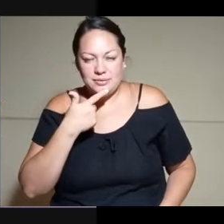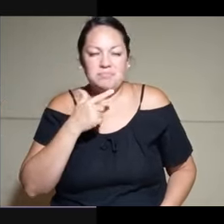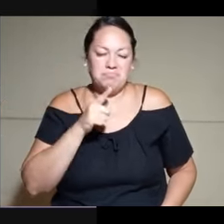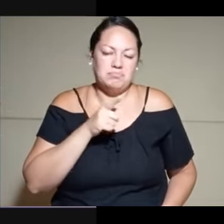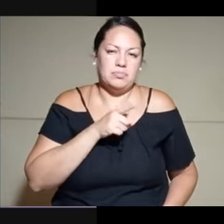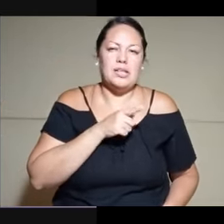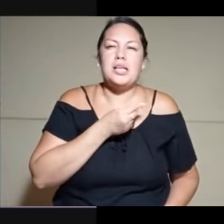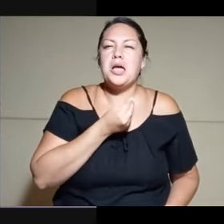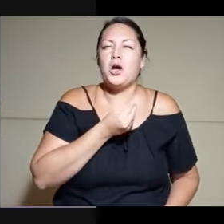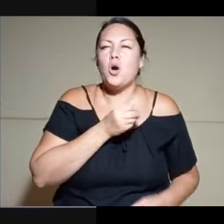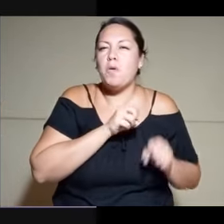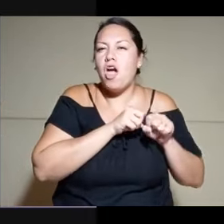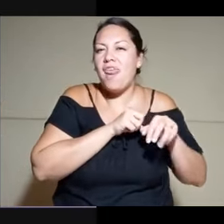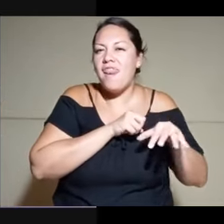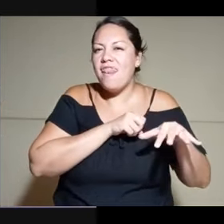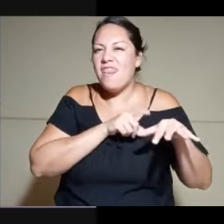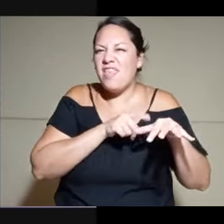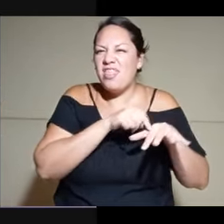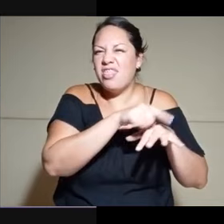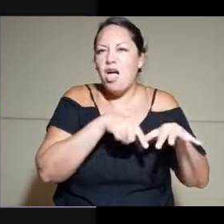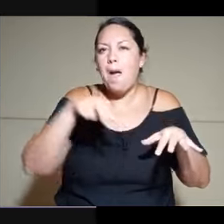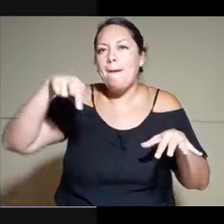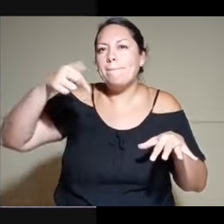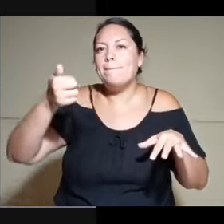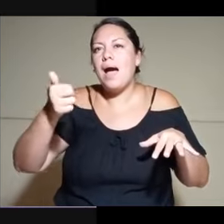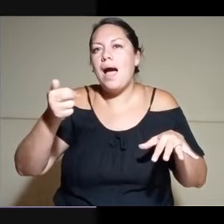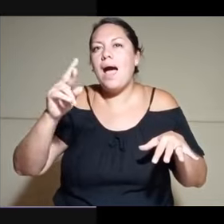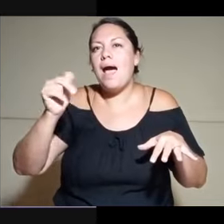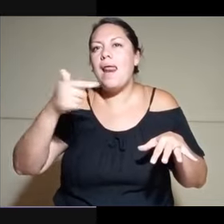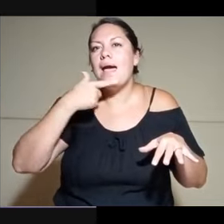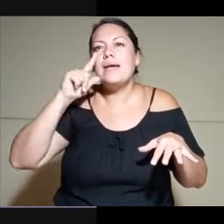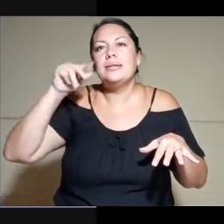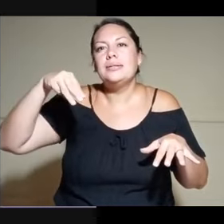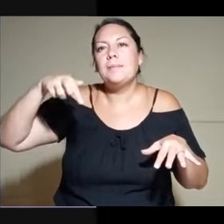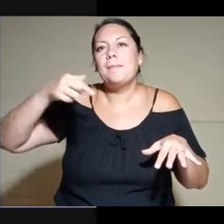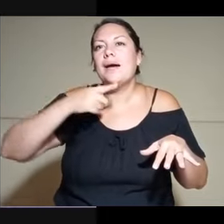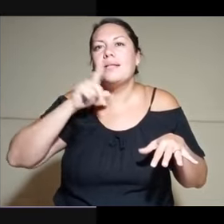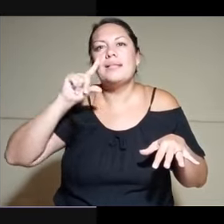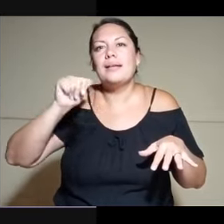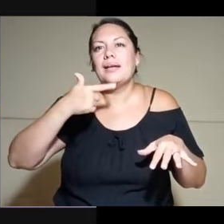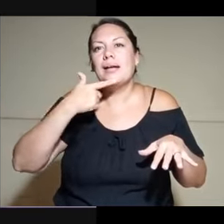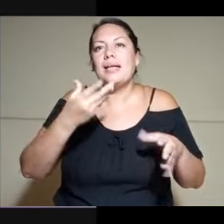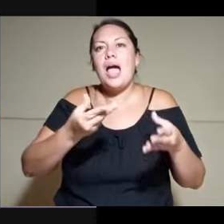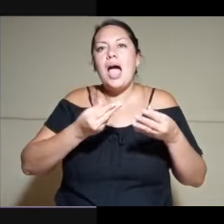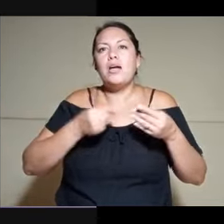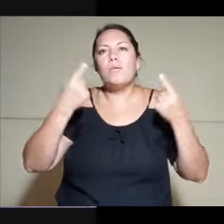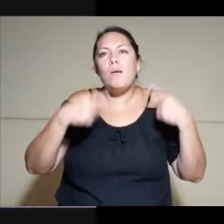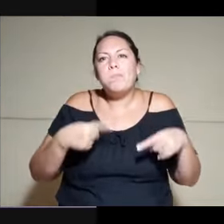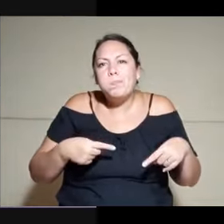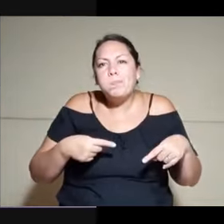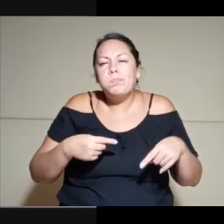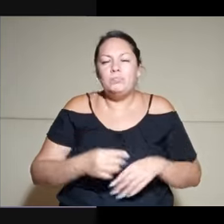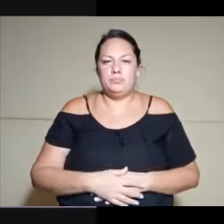parasimpáticas. Ya después vamos a ver cuando vemos sistema nervioso autónomo. Pero el nervio facial tiene unos pequeños ramos de fibras